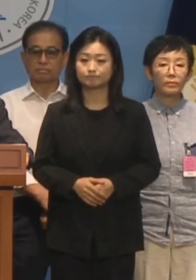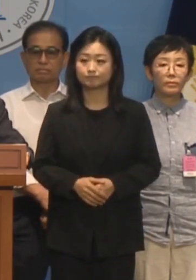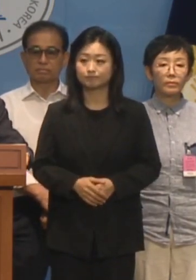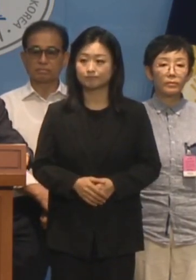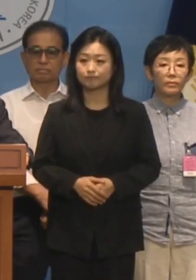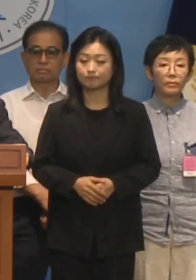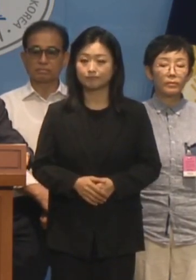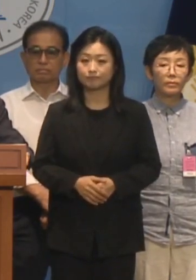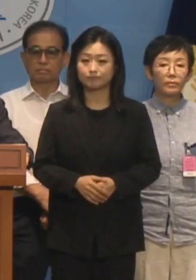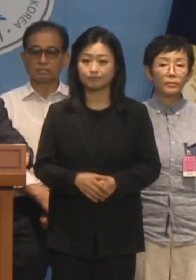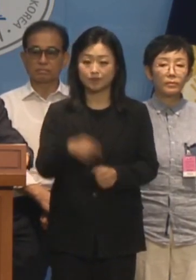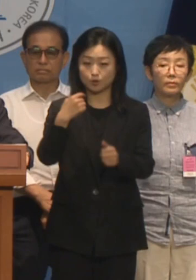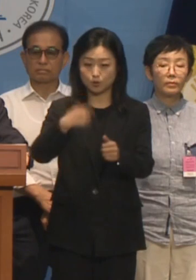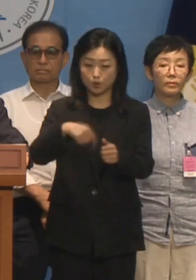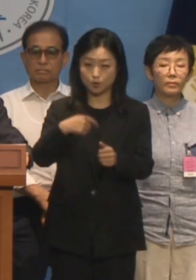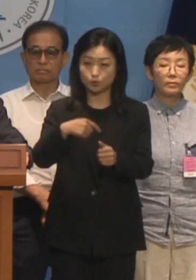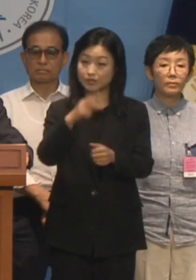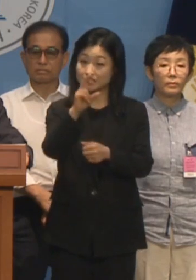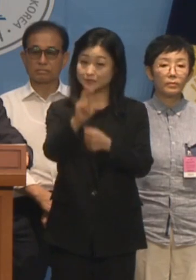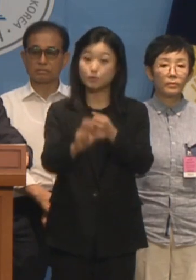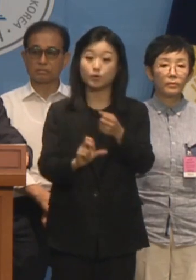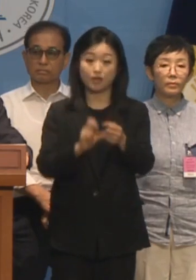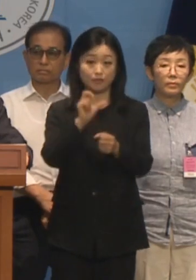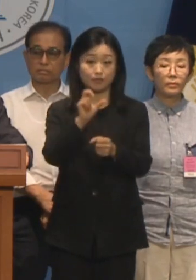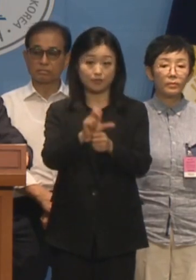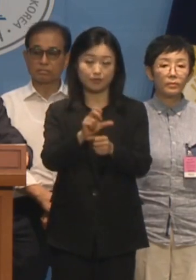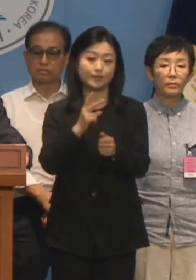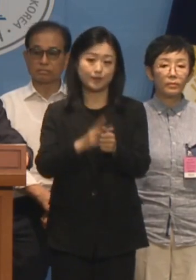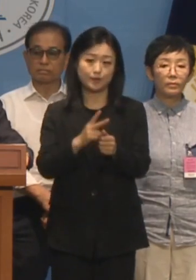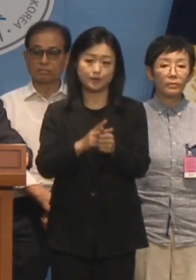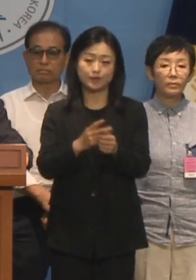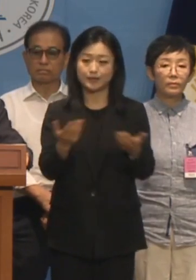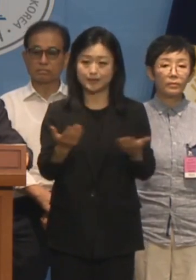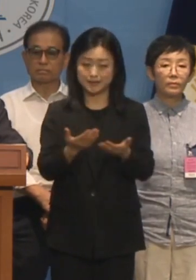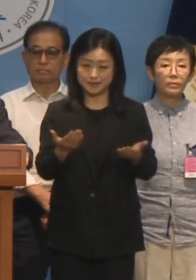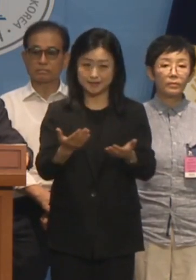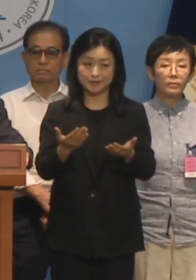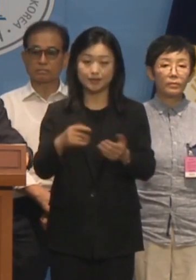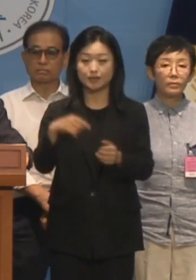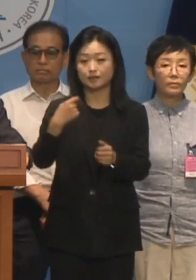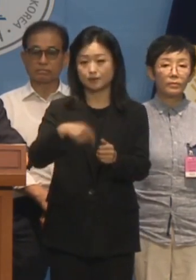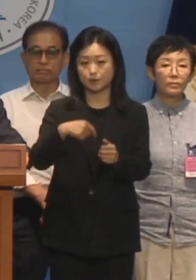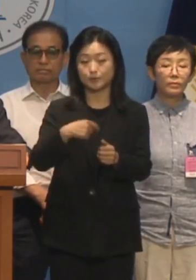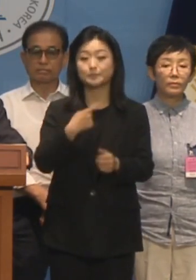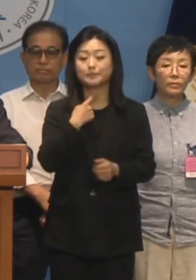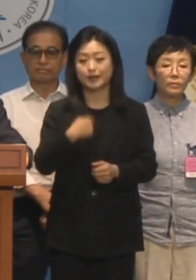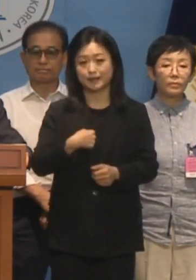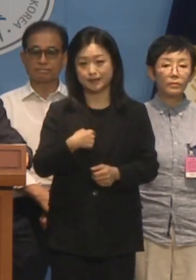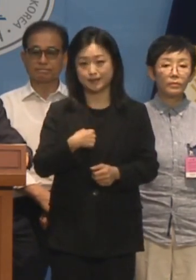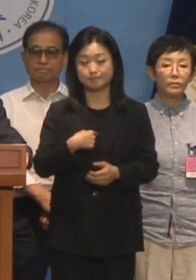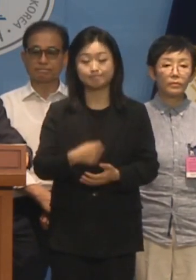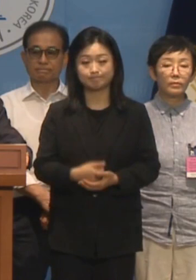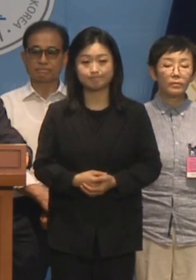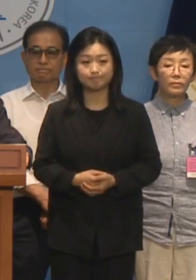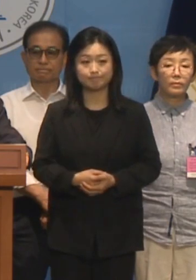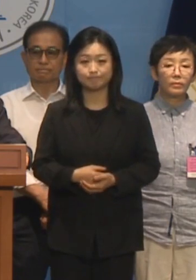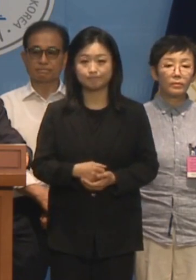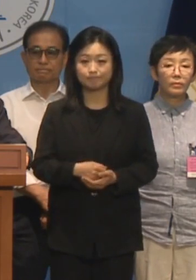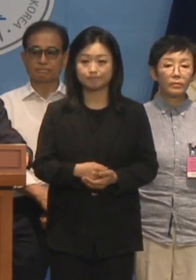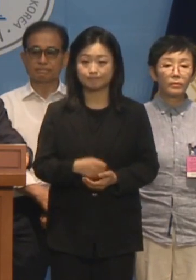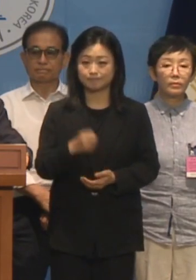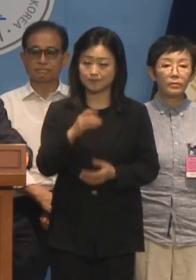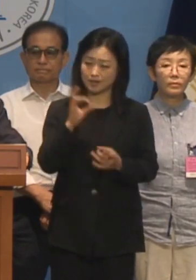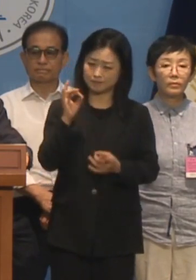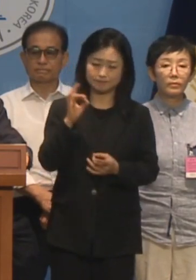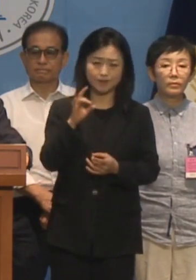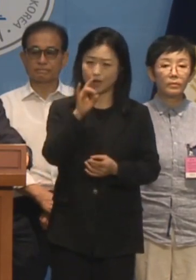상당한 기간 교육 현장에서 25년 이상 교육 현장을 지킨 교육인으로서 그냥 보고만 있을 수